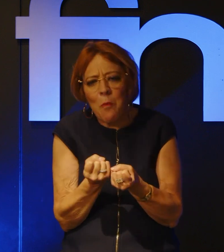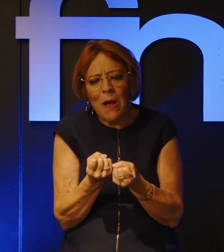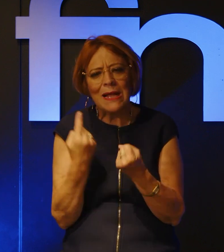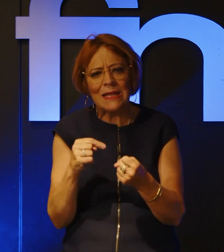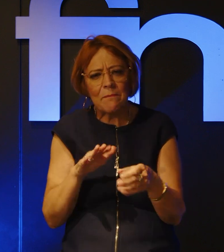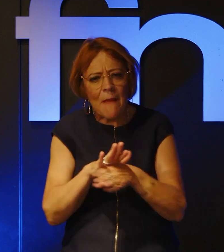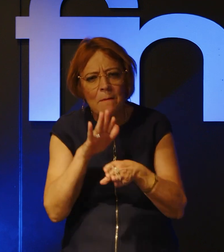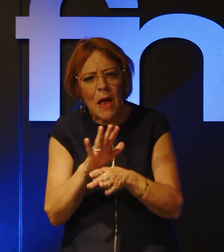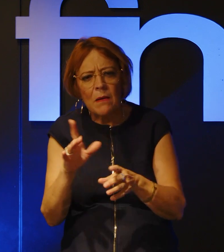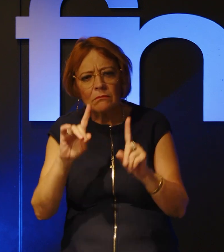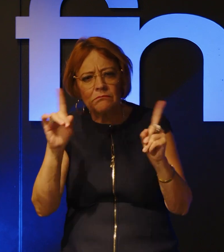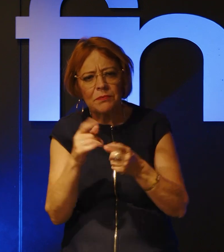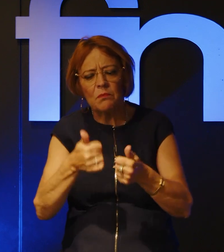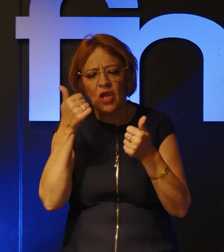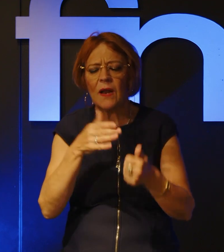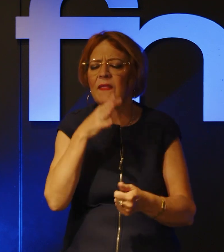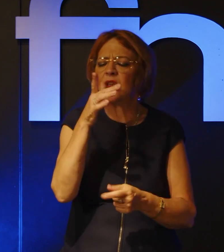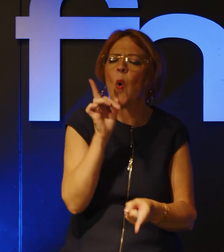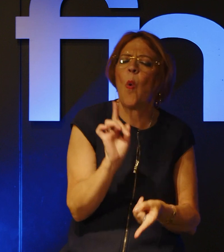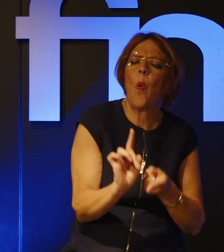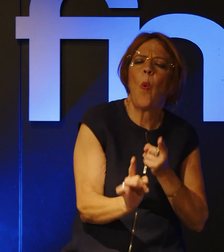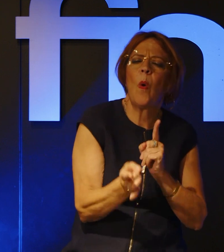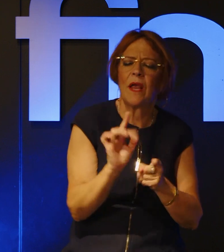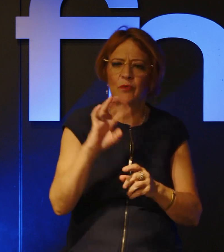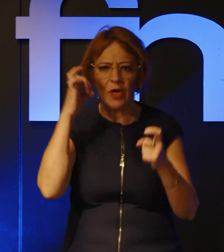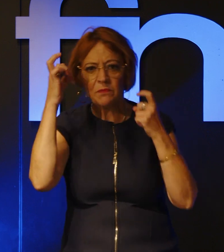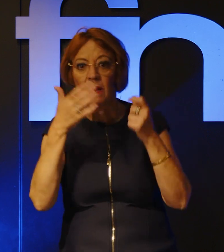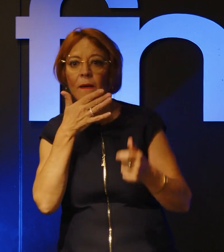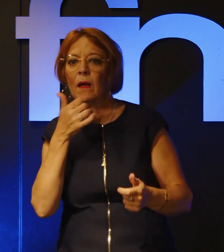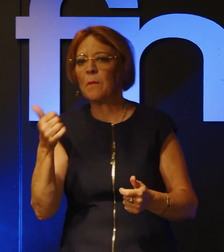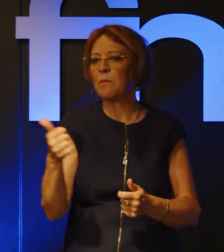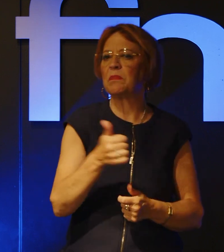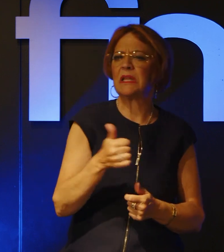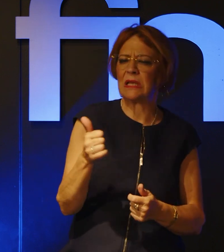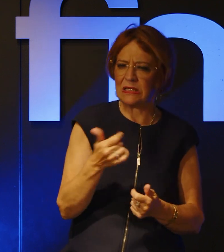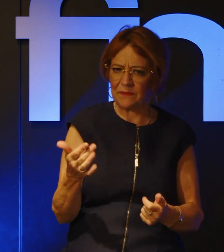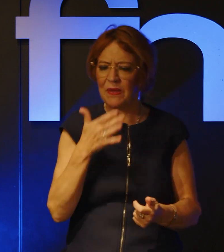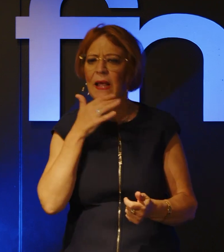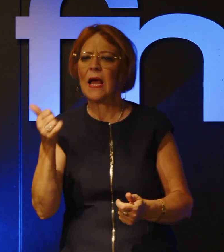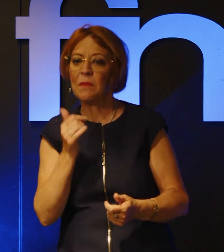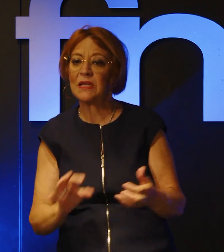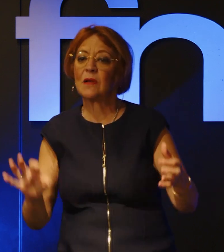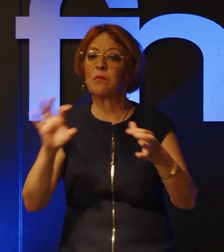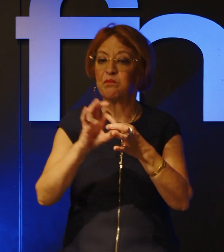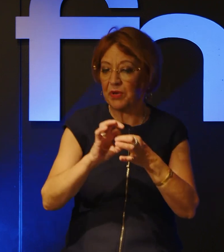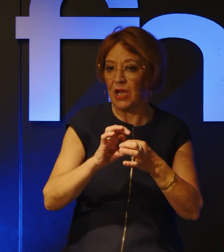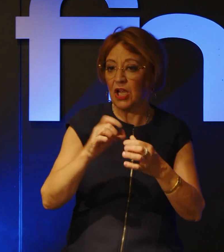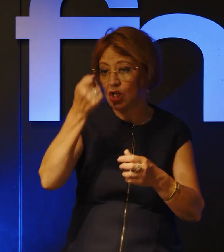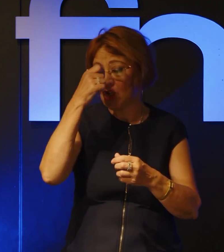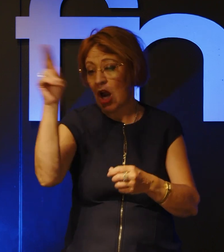eficaz e começar por definir nós quando pensamos em belea naturalmente que a beleza está associada à história de